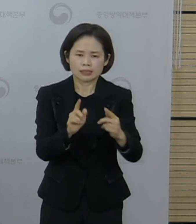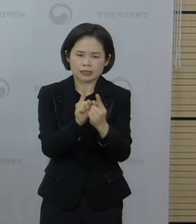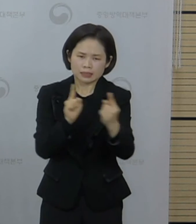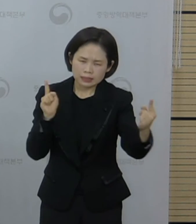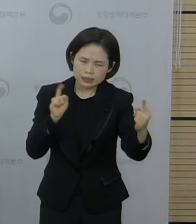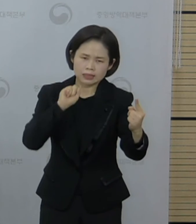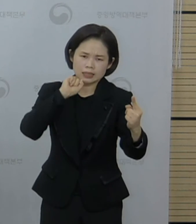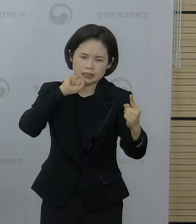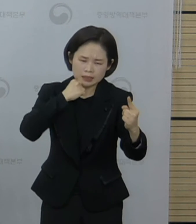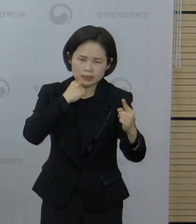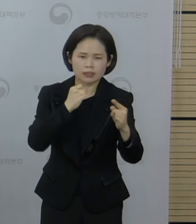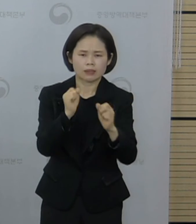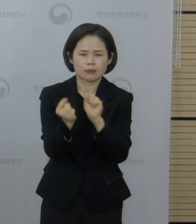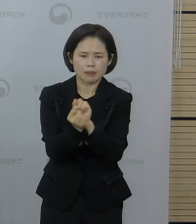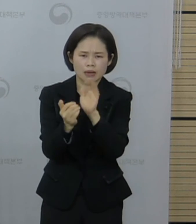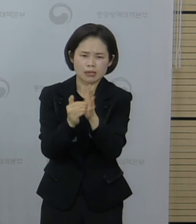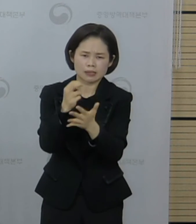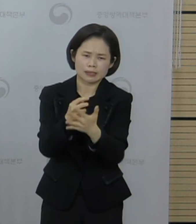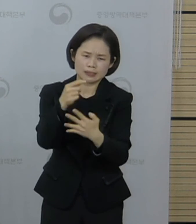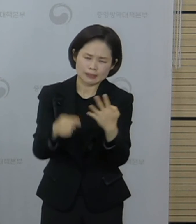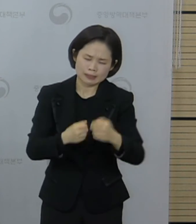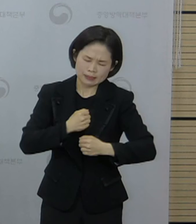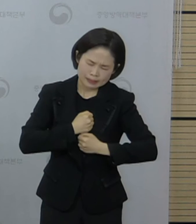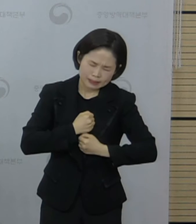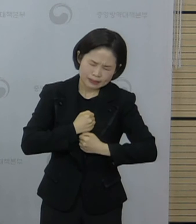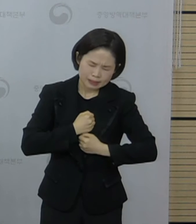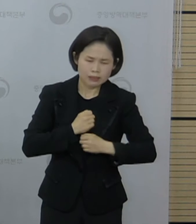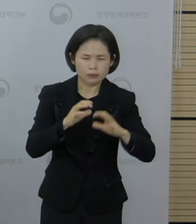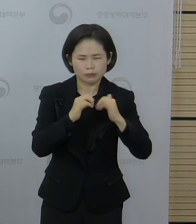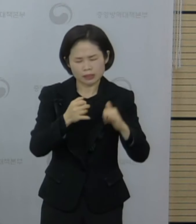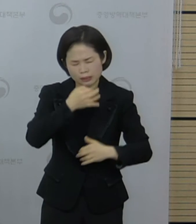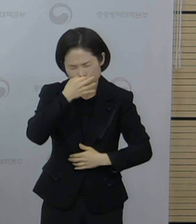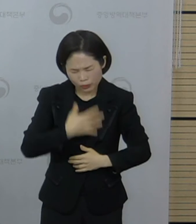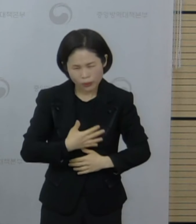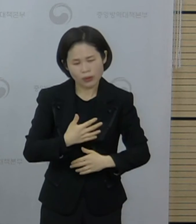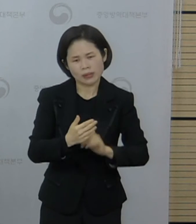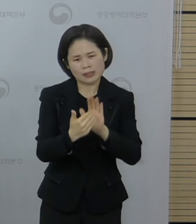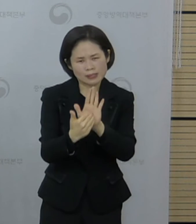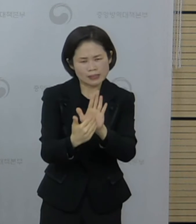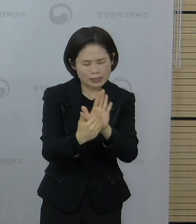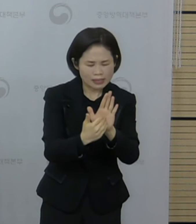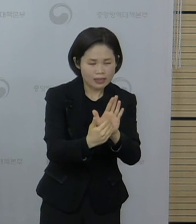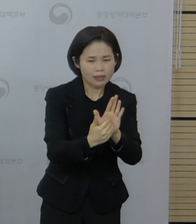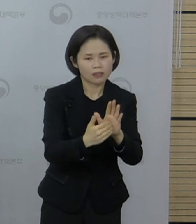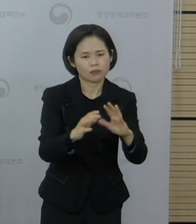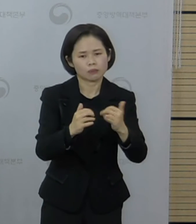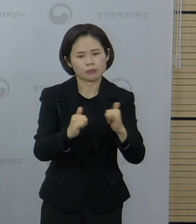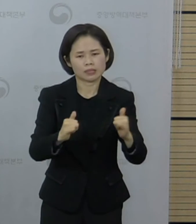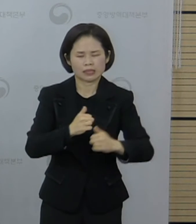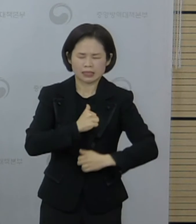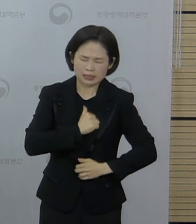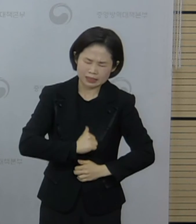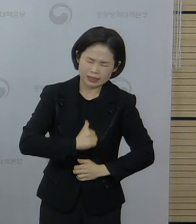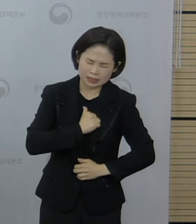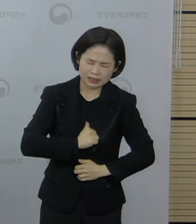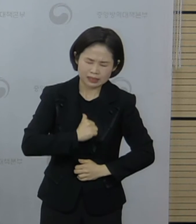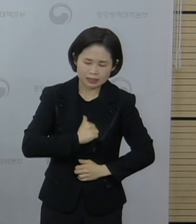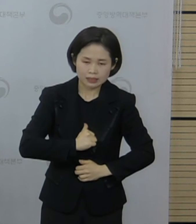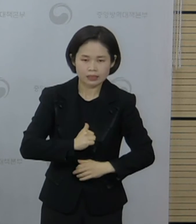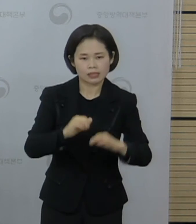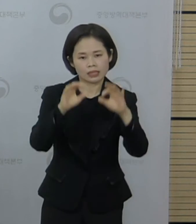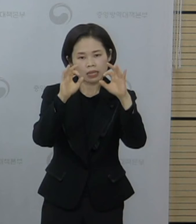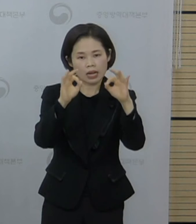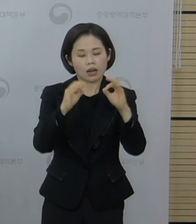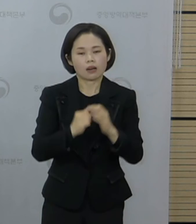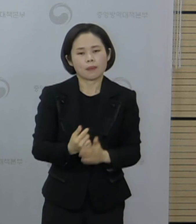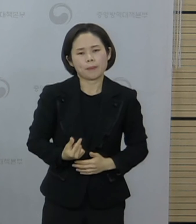방역 수칙 준수를 위한 인내 모든 국민들의 참여와 협조를 생각한다면 하루라도 빨리